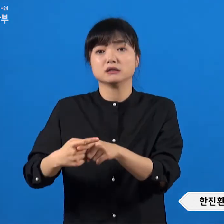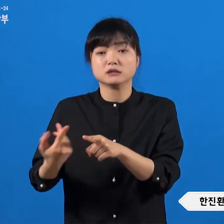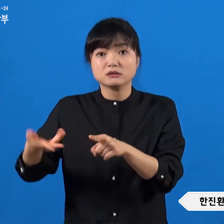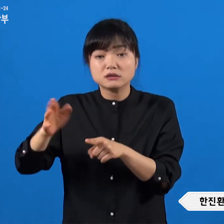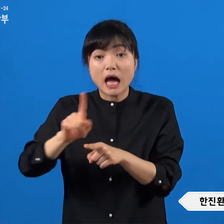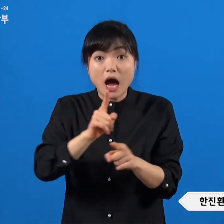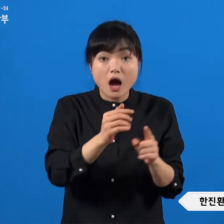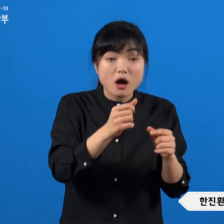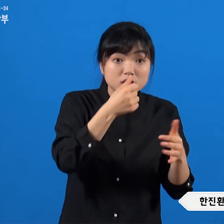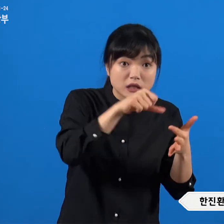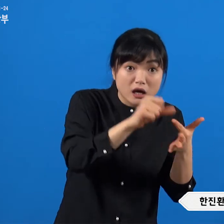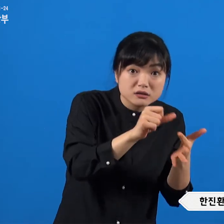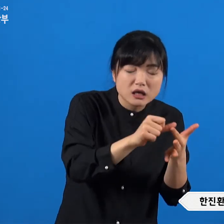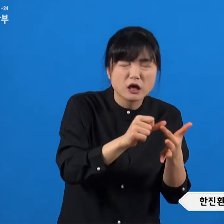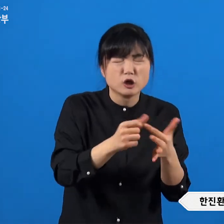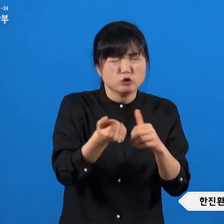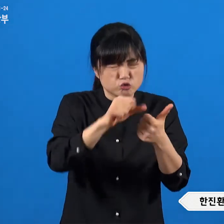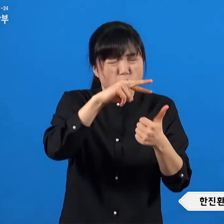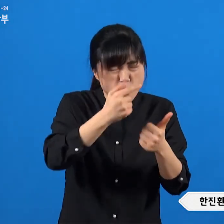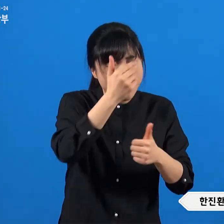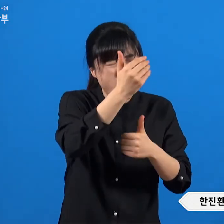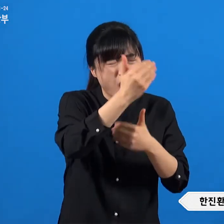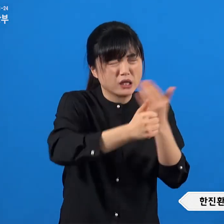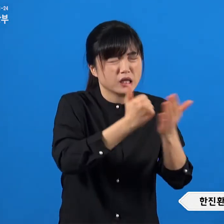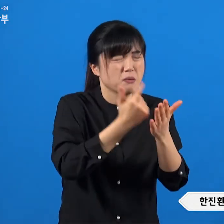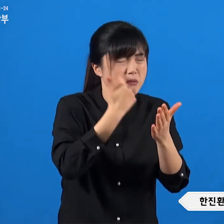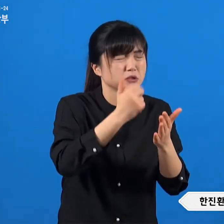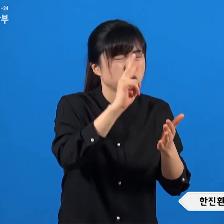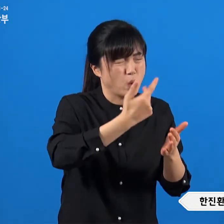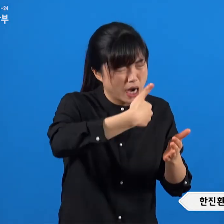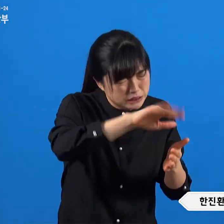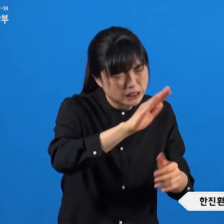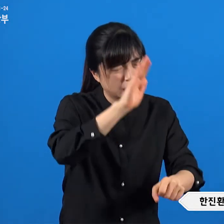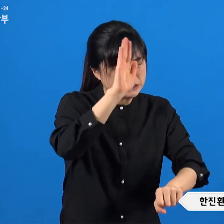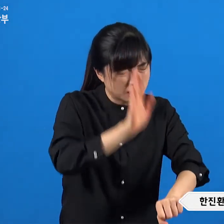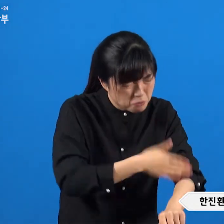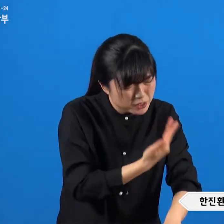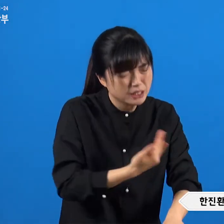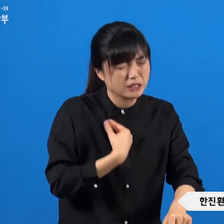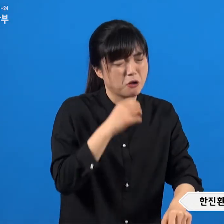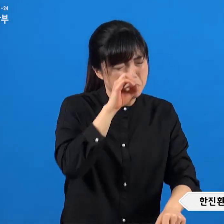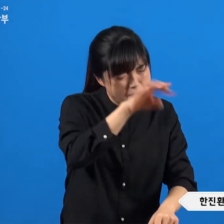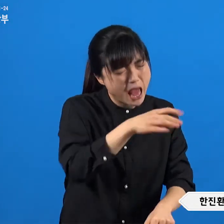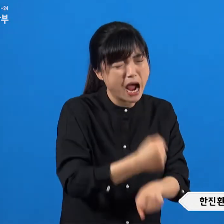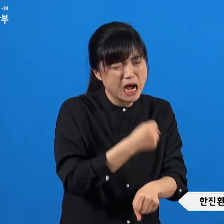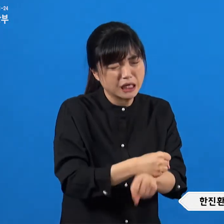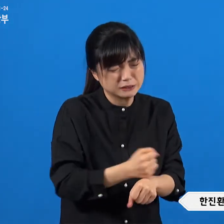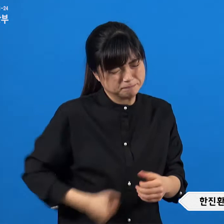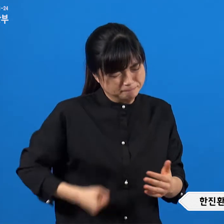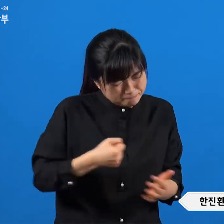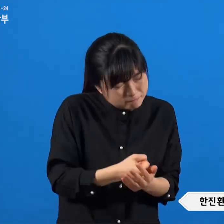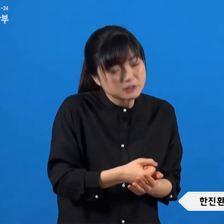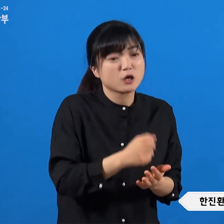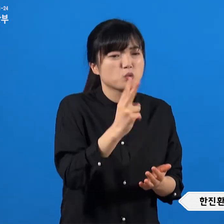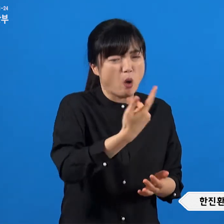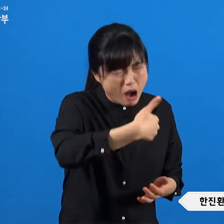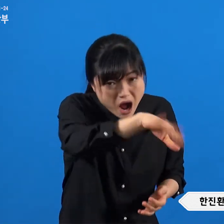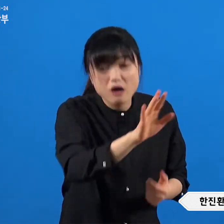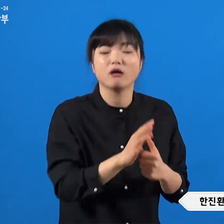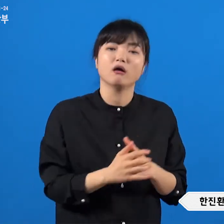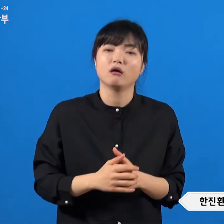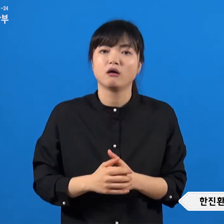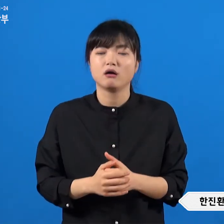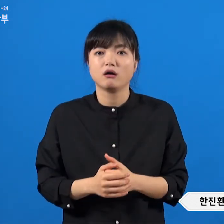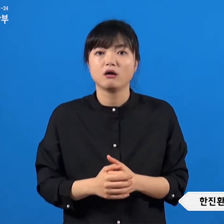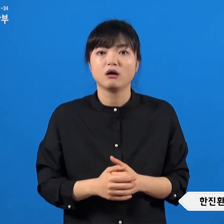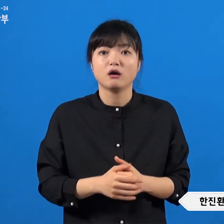사람은 죽어도 아버지 앞에 가서 잘못했다는 말 한마디 하고 죽자 그 결심하고 아버지께로 돌아갔습니다.